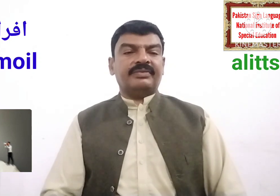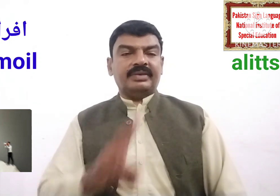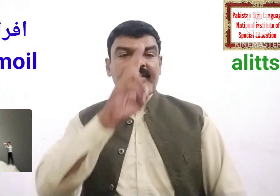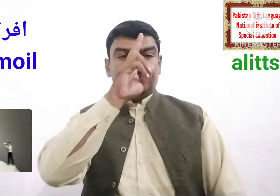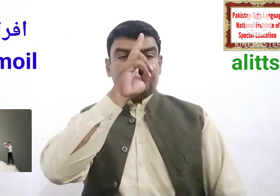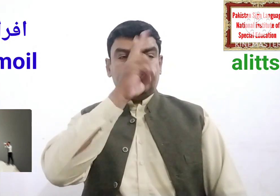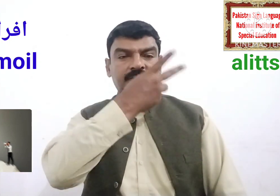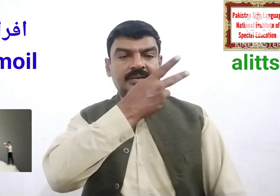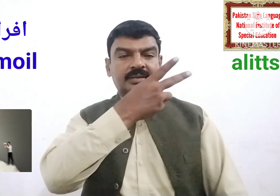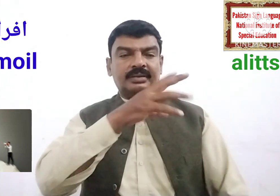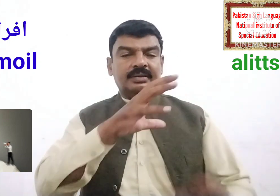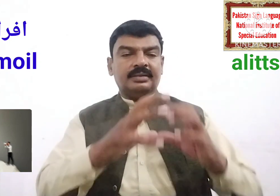afratafrii,